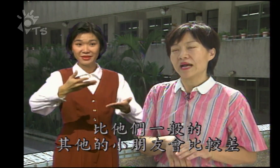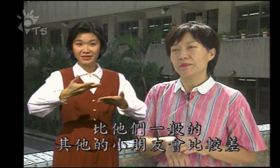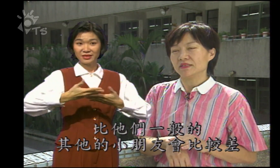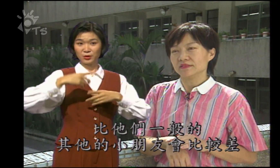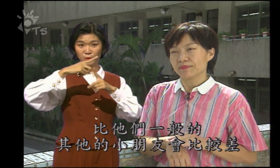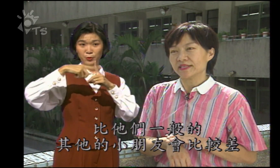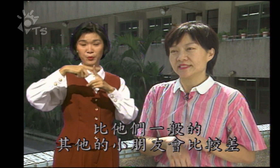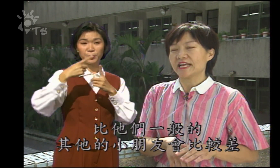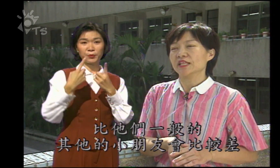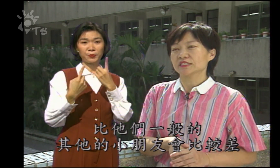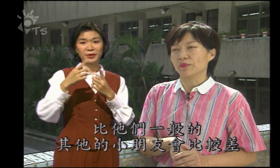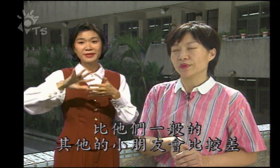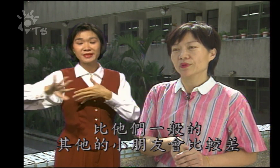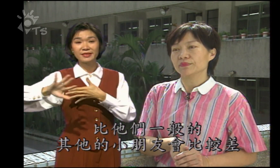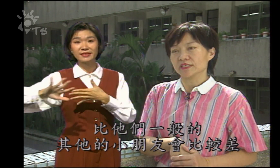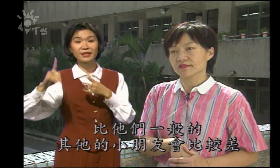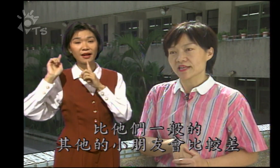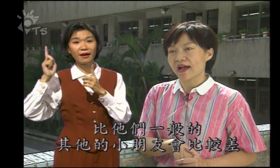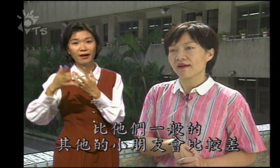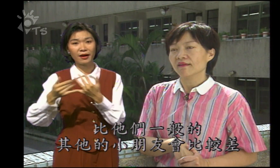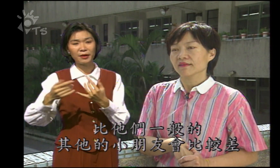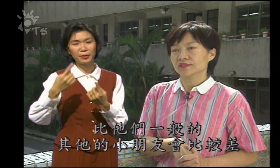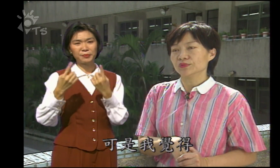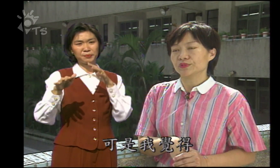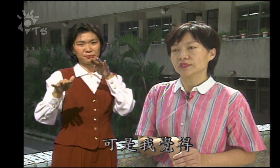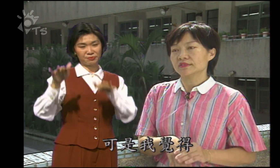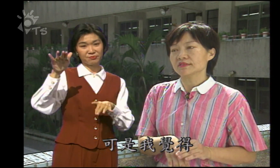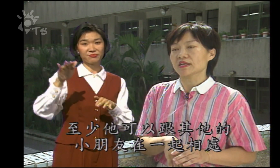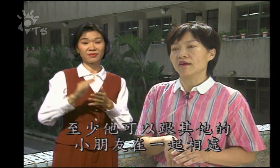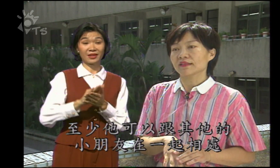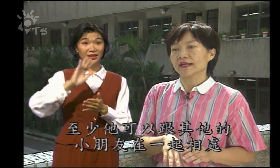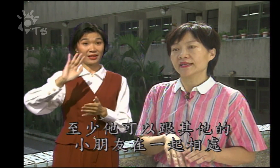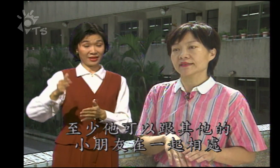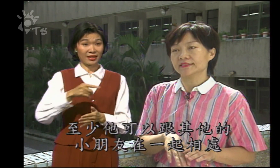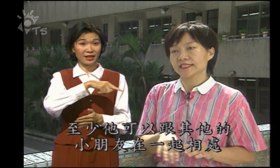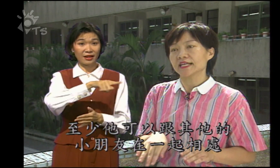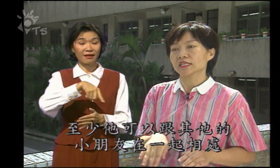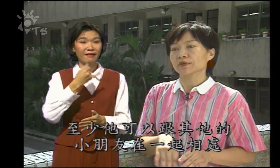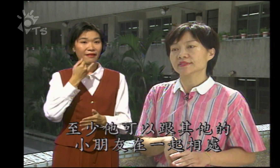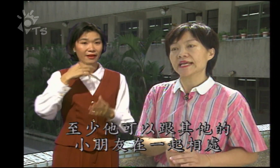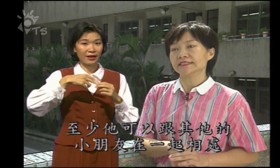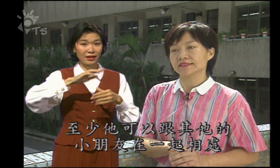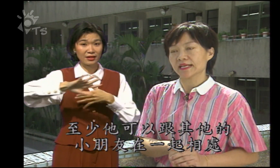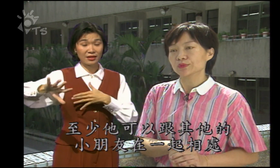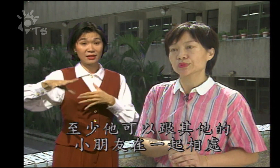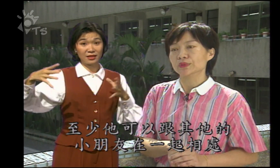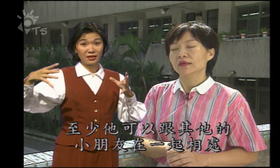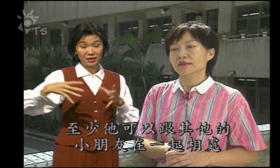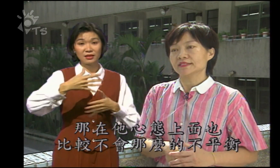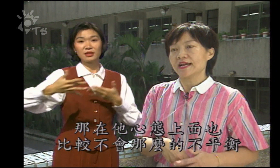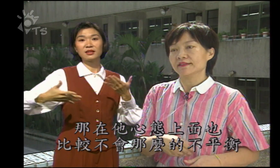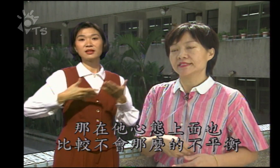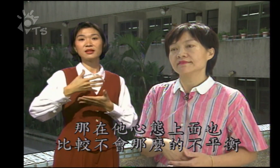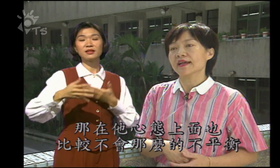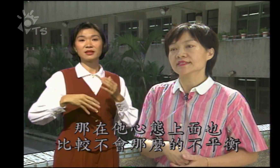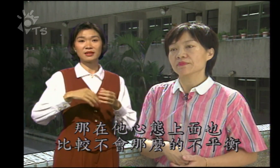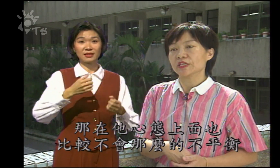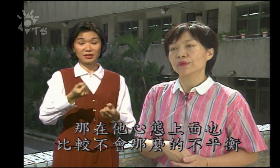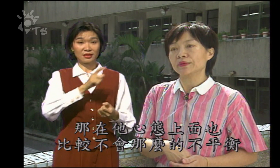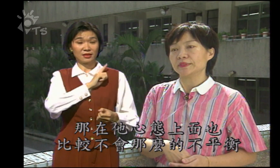们一般其他的小朋友会比较差，可是我觉得至少他可以跟其他的小朋友在一起相处，那在他的心态上面也会比较